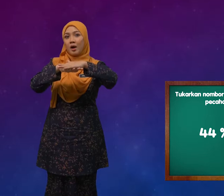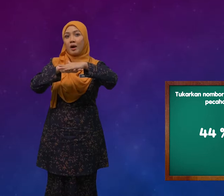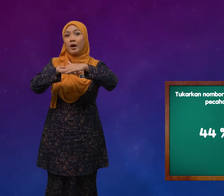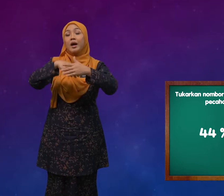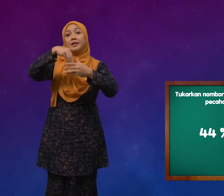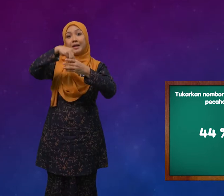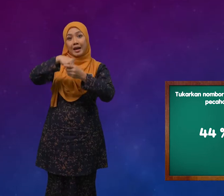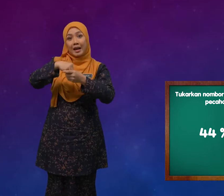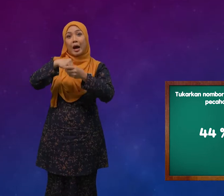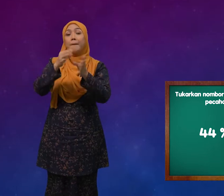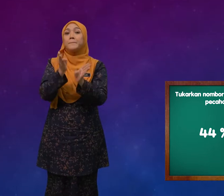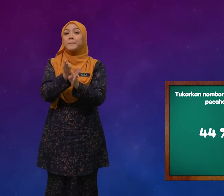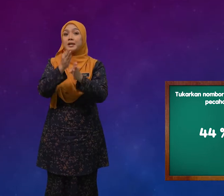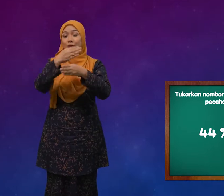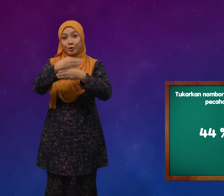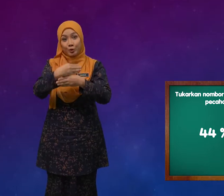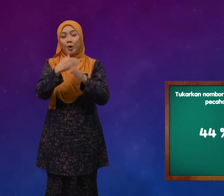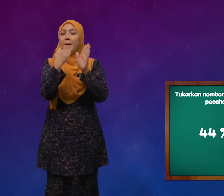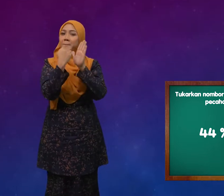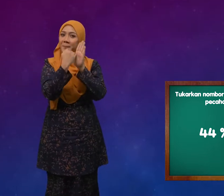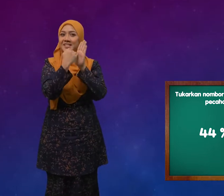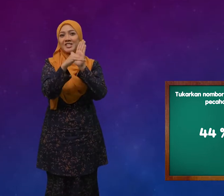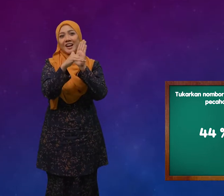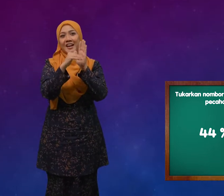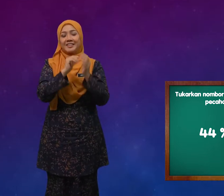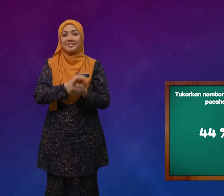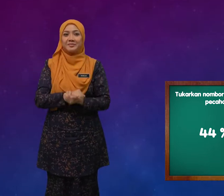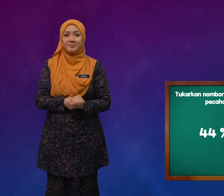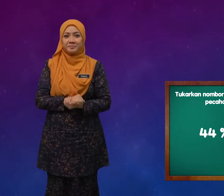bawah dalam bentuk pecahan.